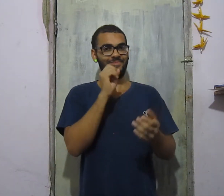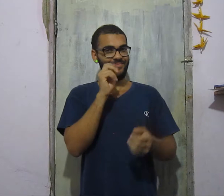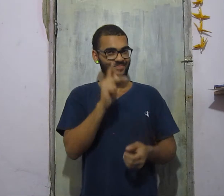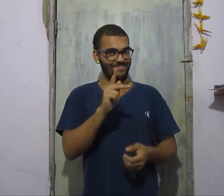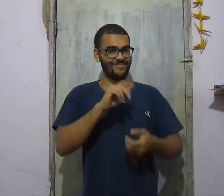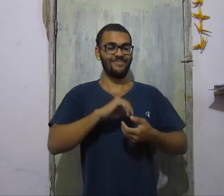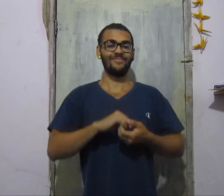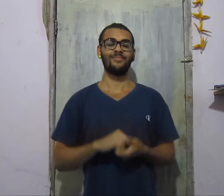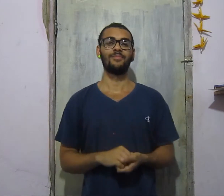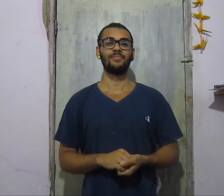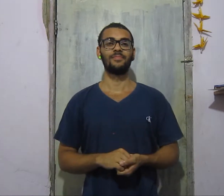ok?